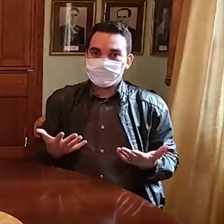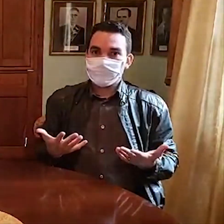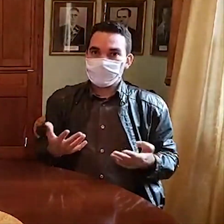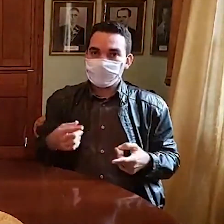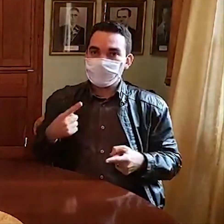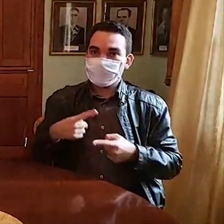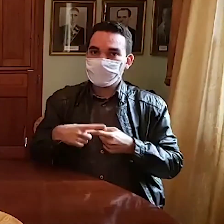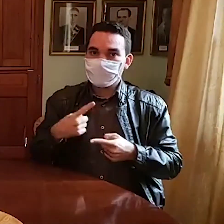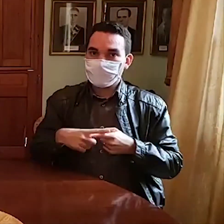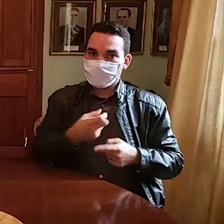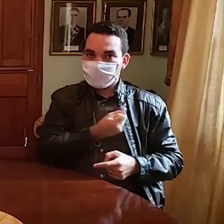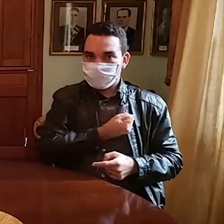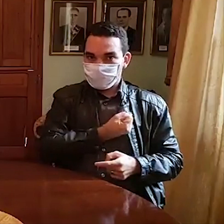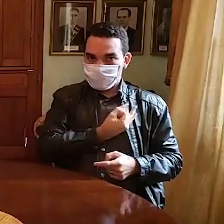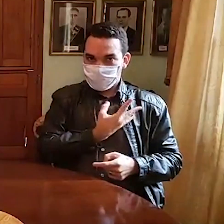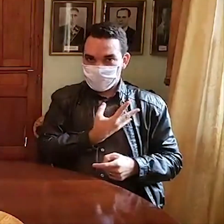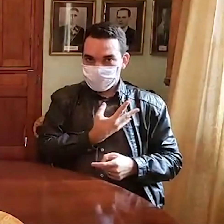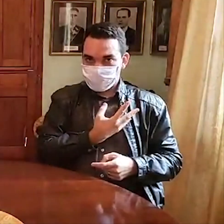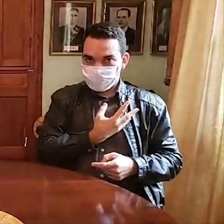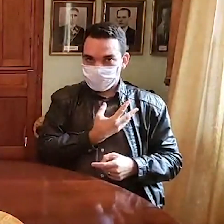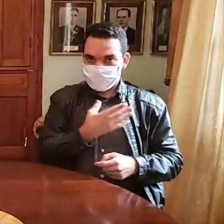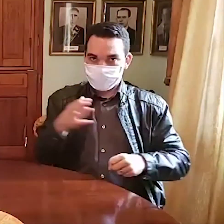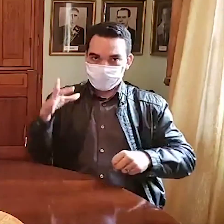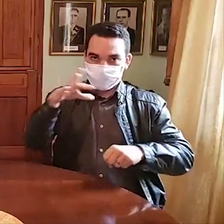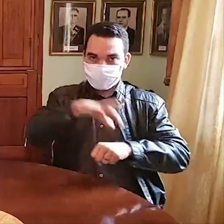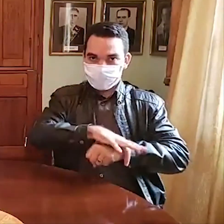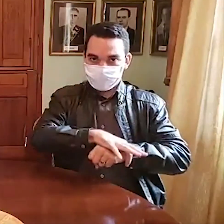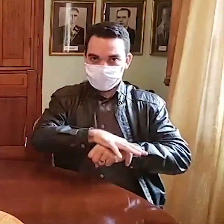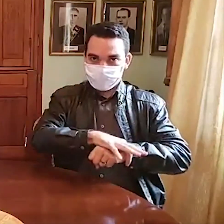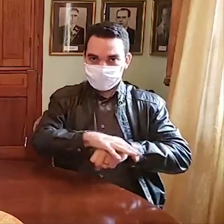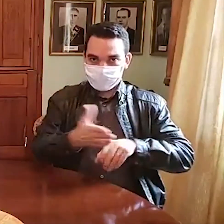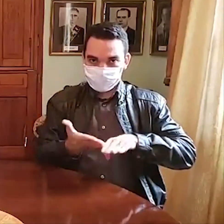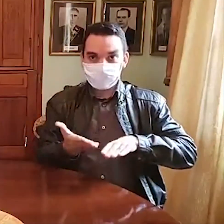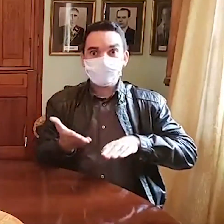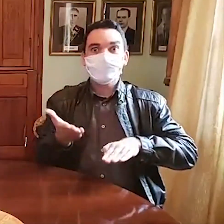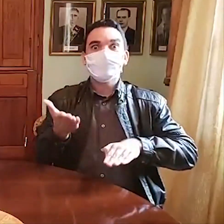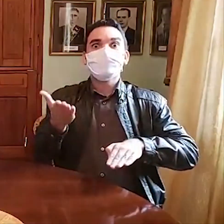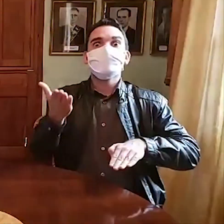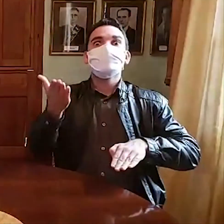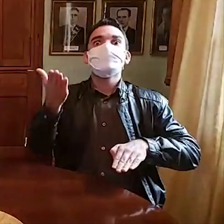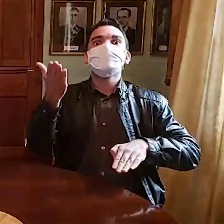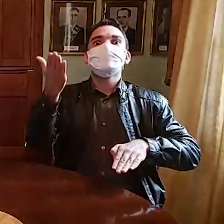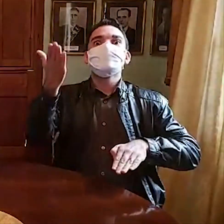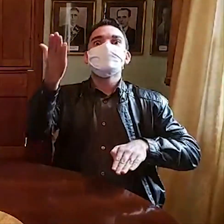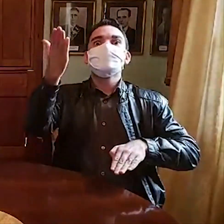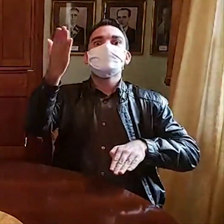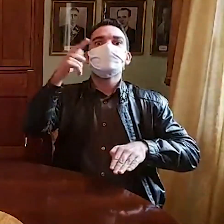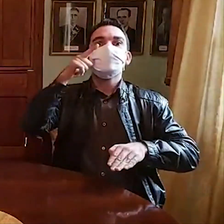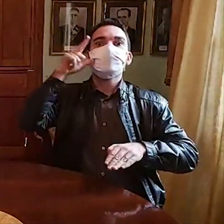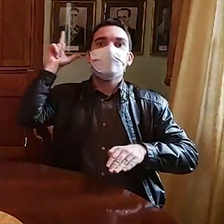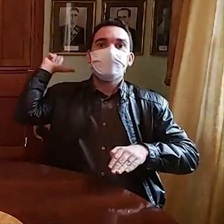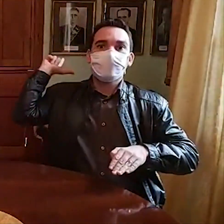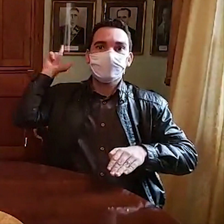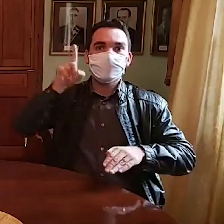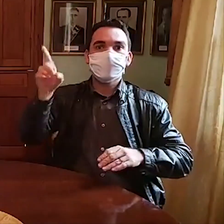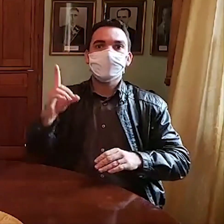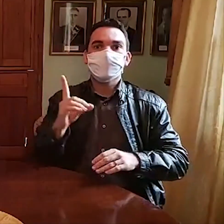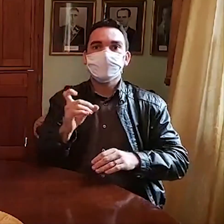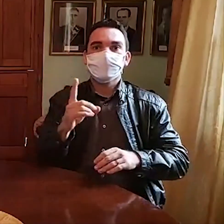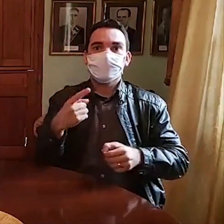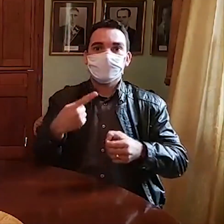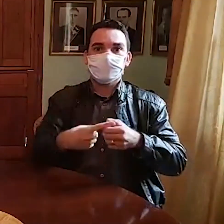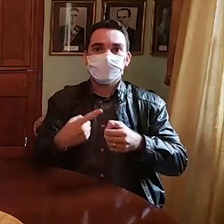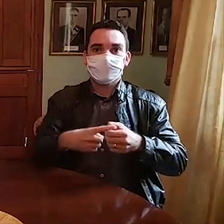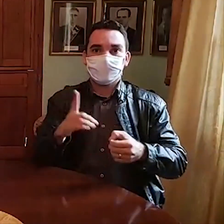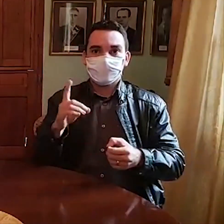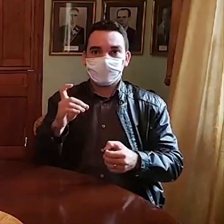impressionou o número e desinfectados somente um tem dourados